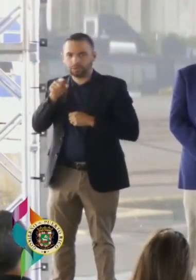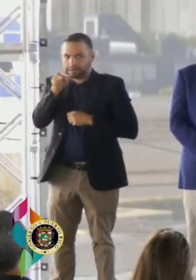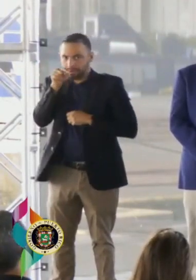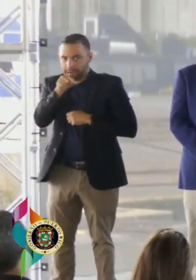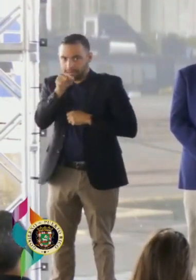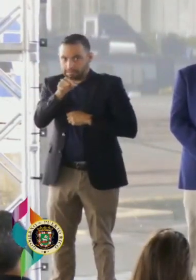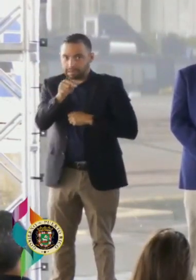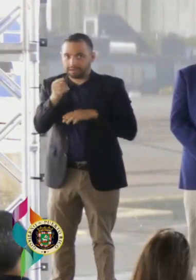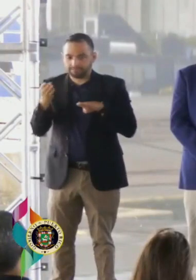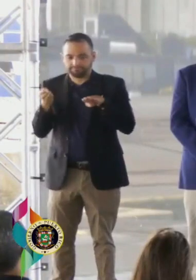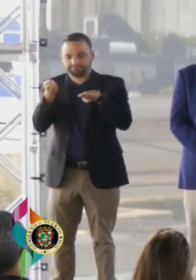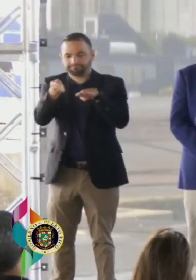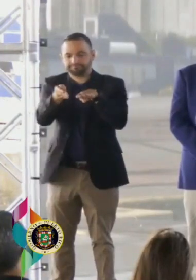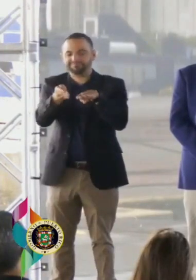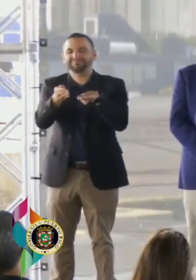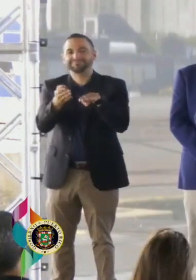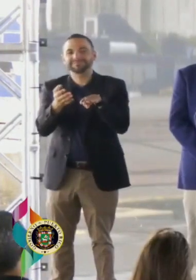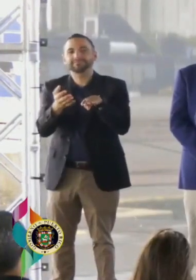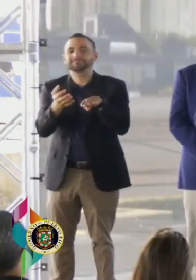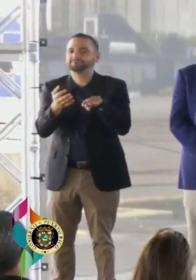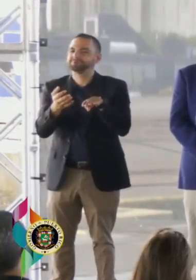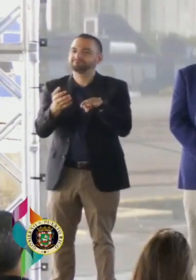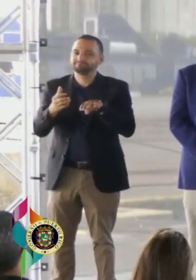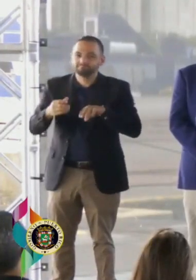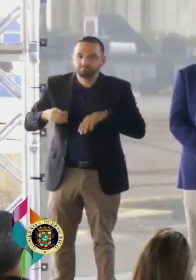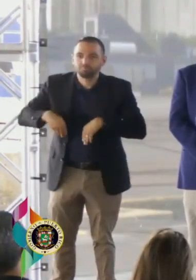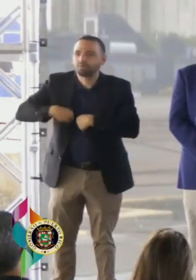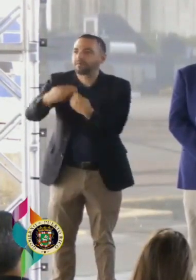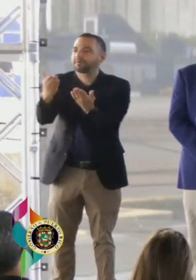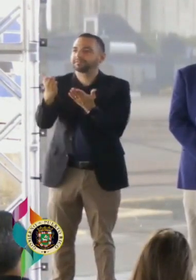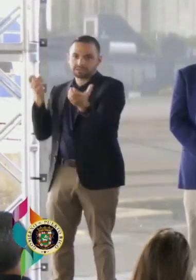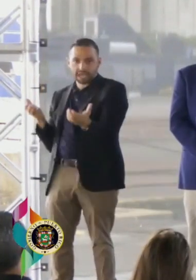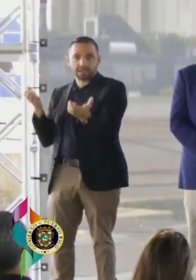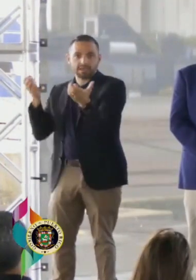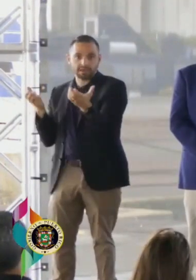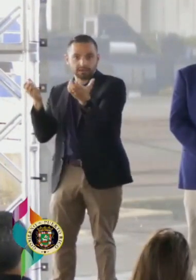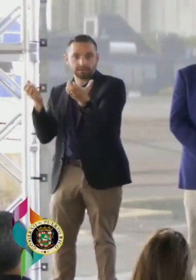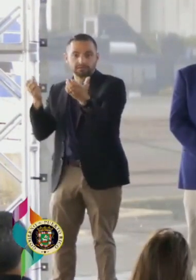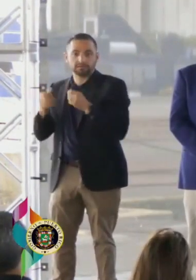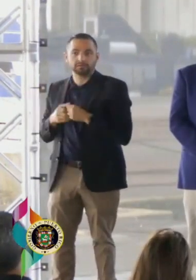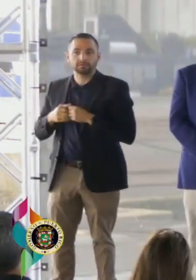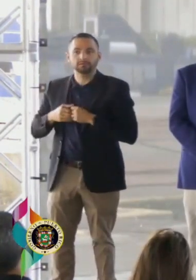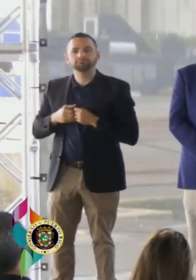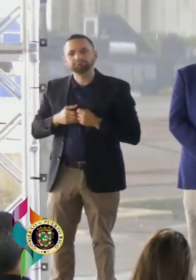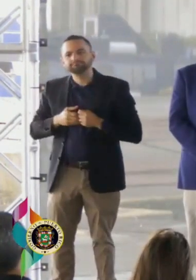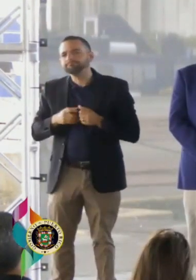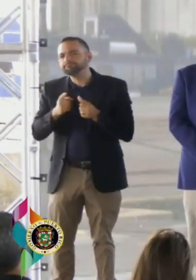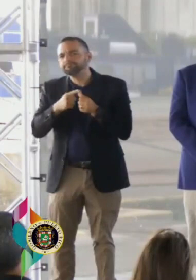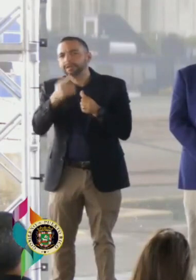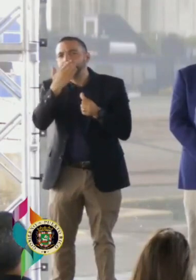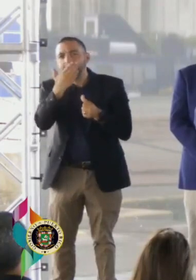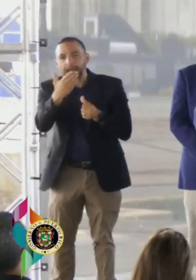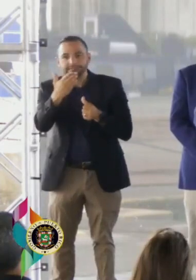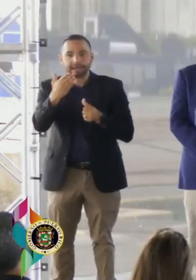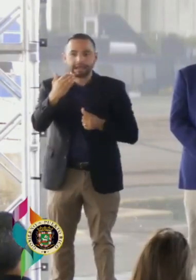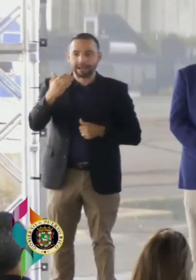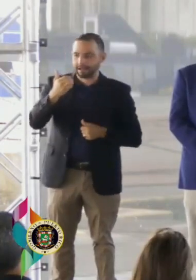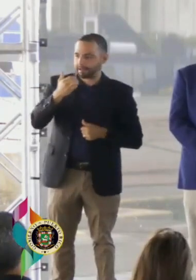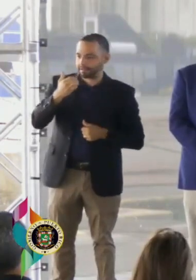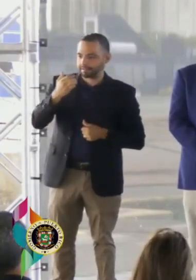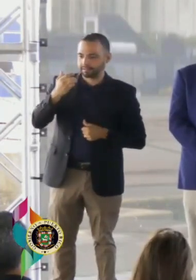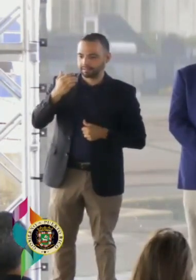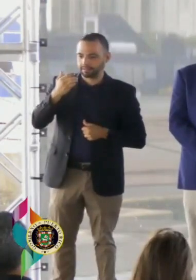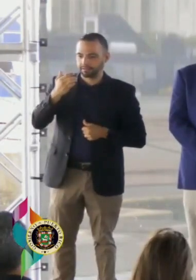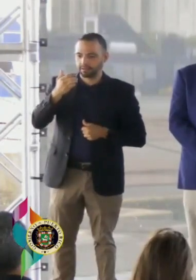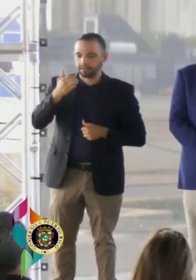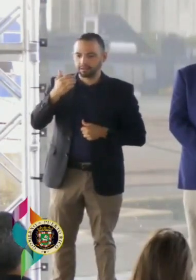marítimo pueda servir con gran eficiencia para el uso de barcasas y tanto nuestro director ejecutivo de la autoridad